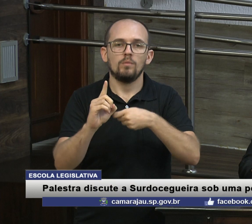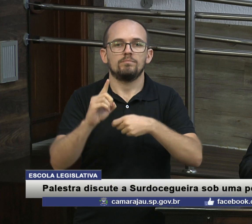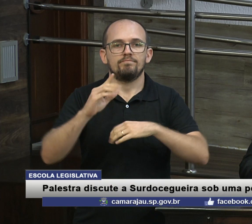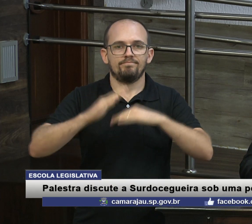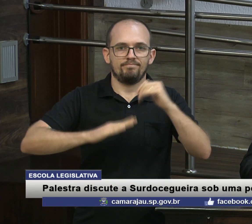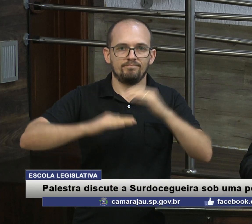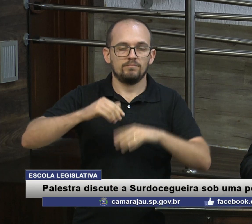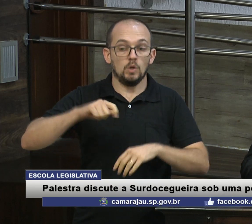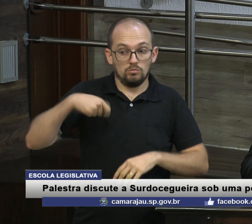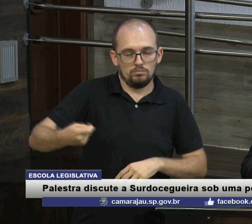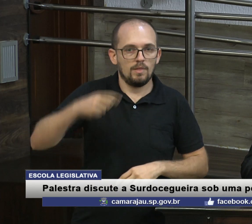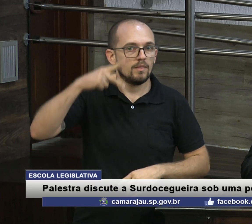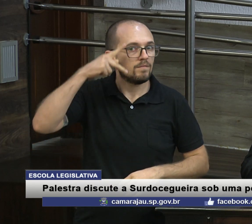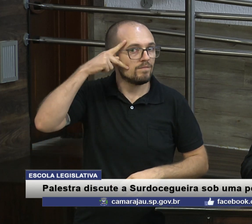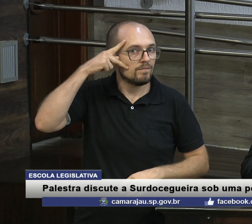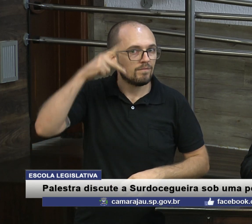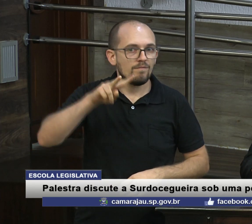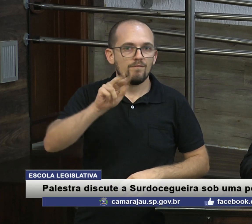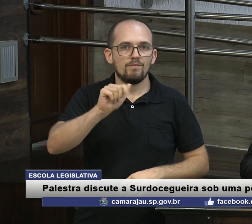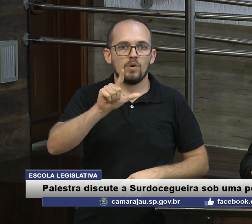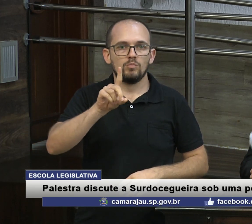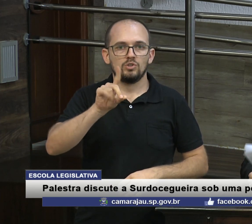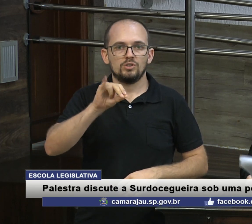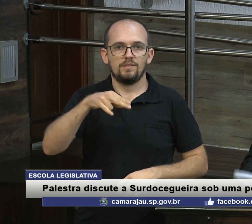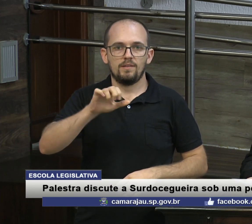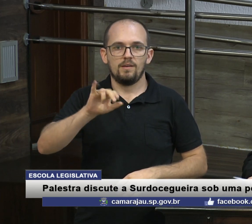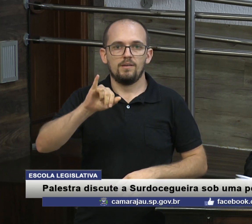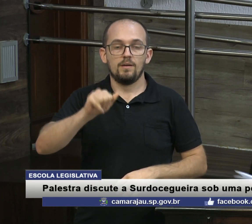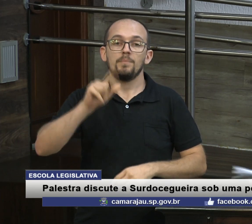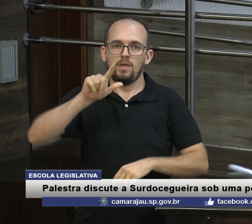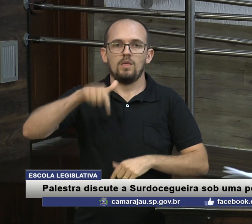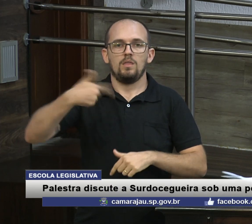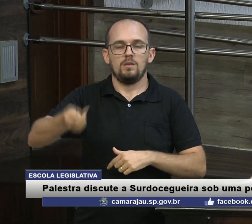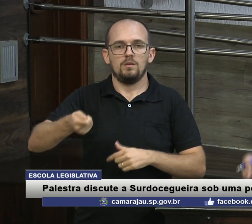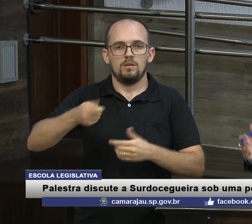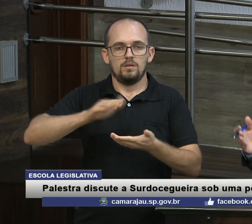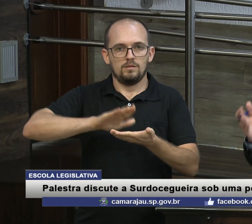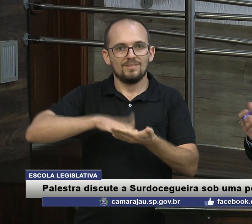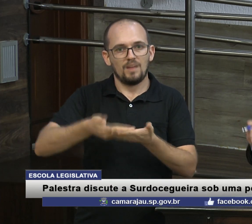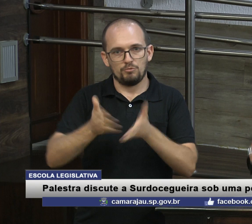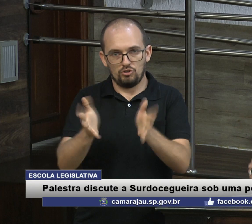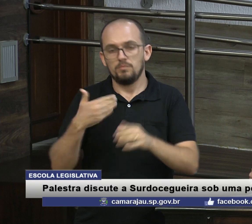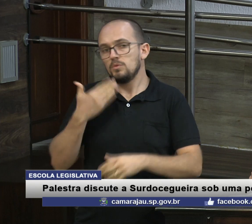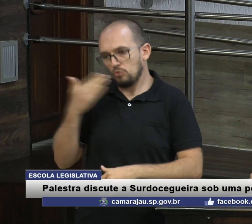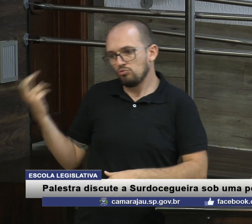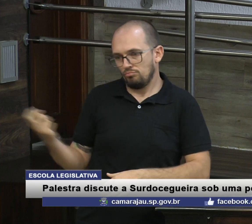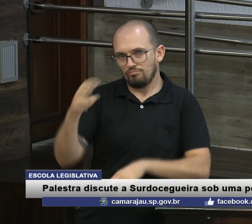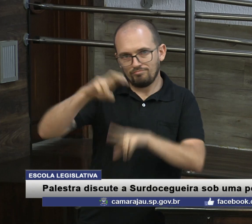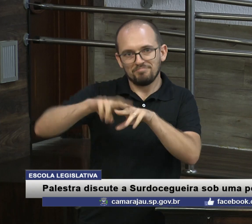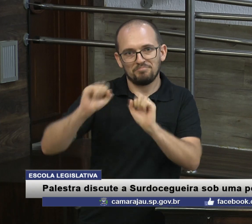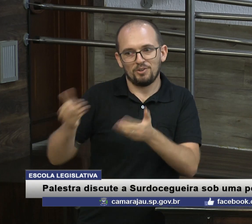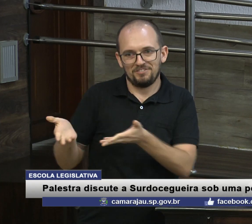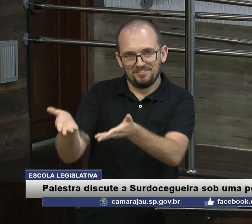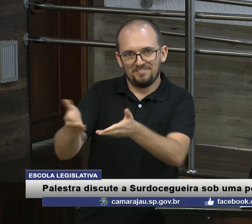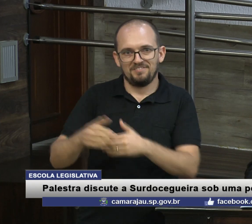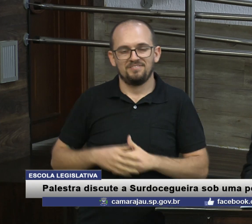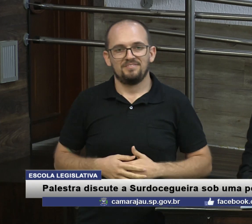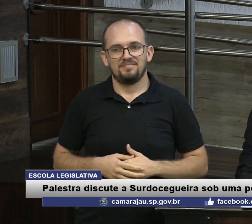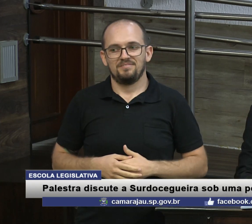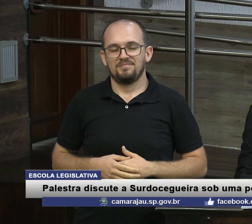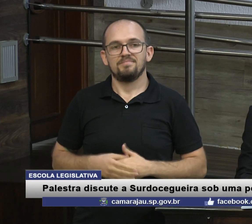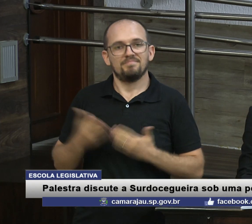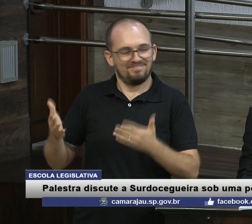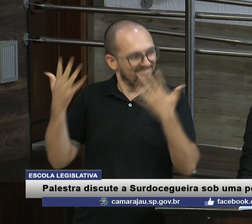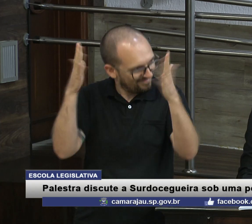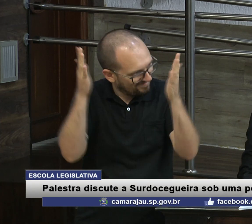em tradução e interpretação de Libras português. Eu peço então para que a Valdinéia ocupe um lugar agora à mesa principal e vamos